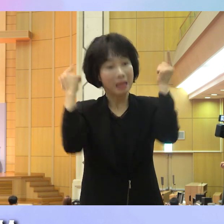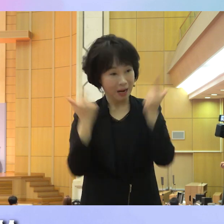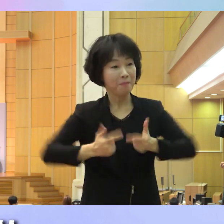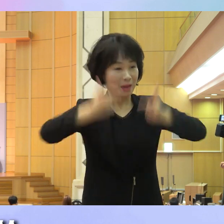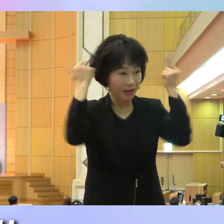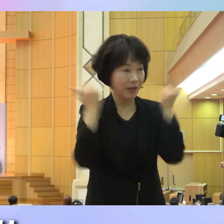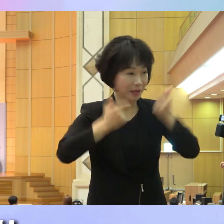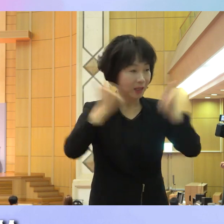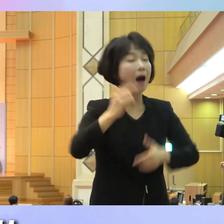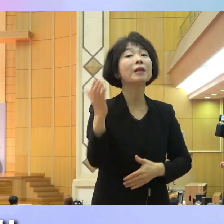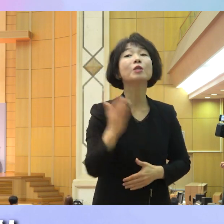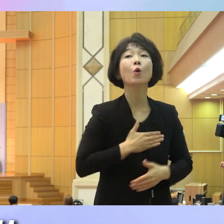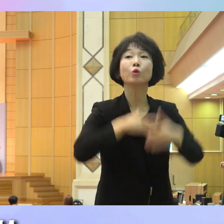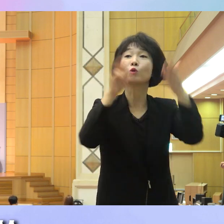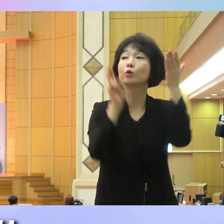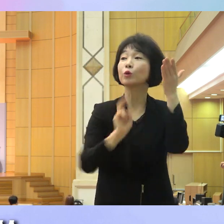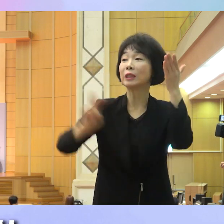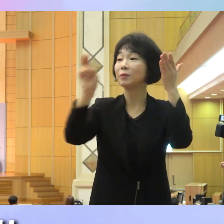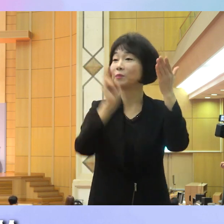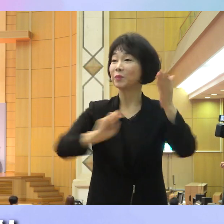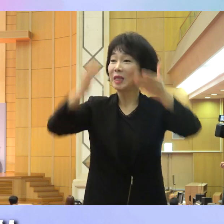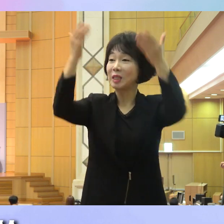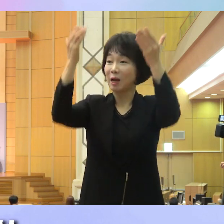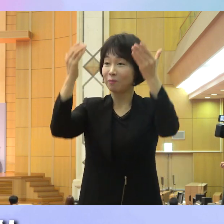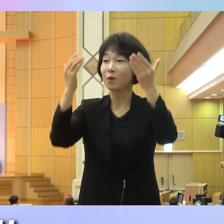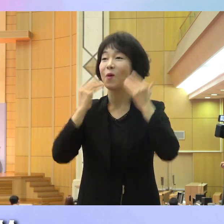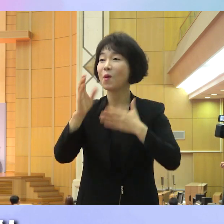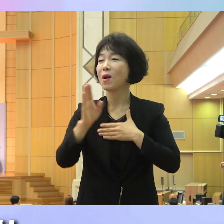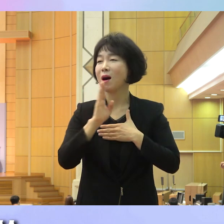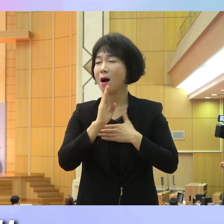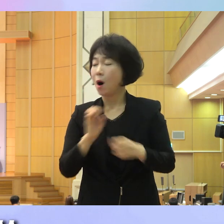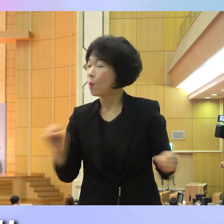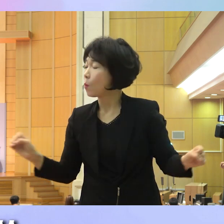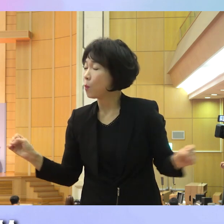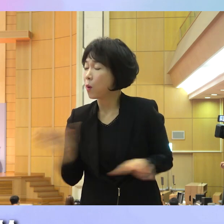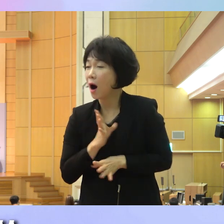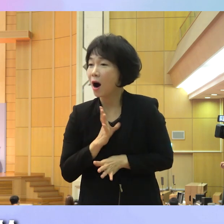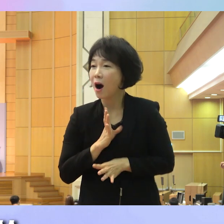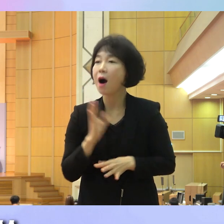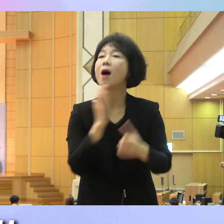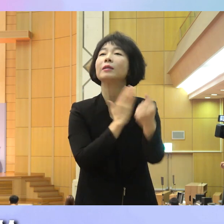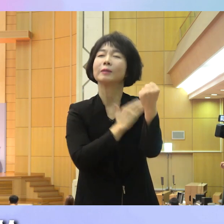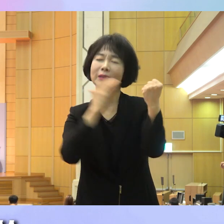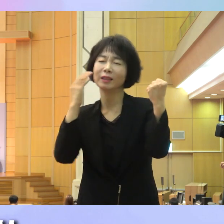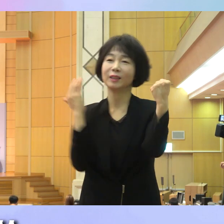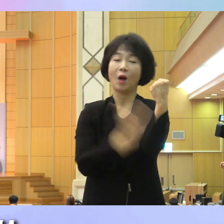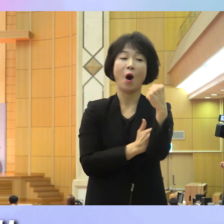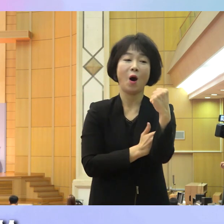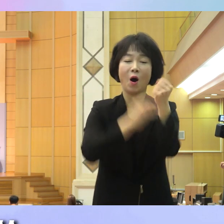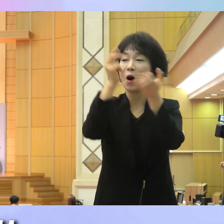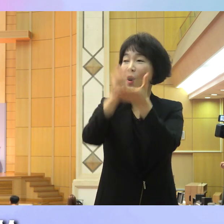날마다 나에게 찬송 주니 참 놀라운 능력이로다.